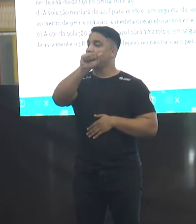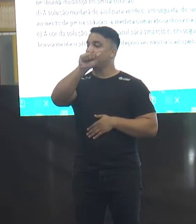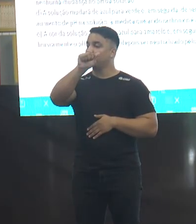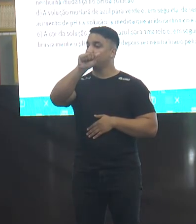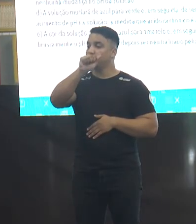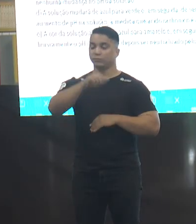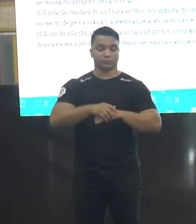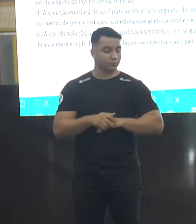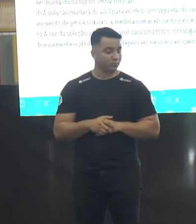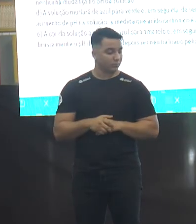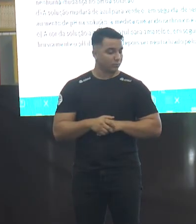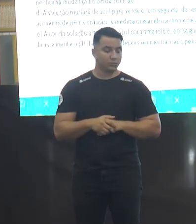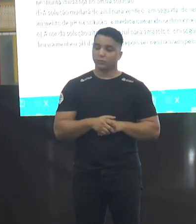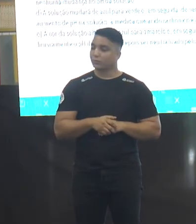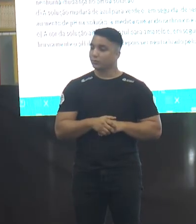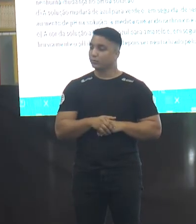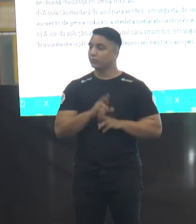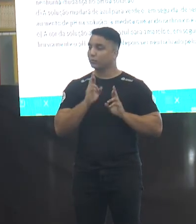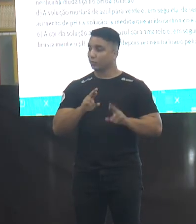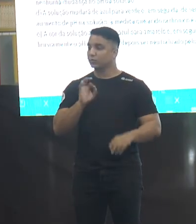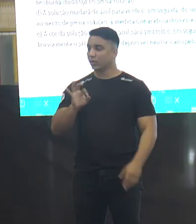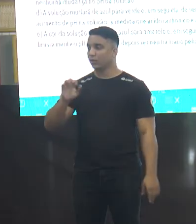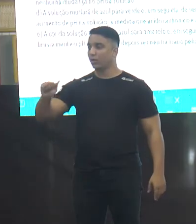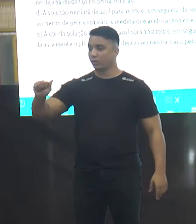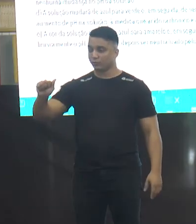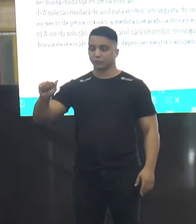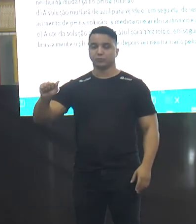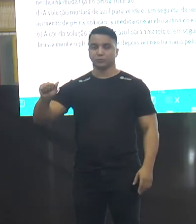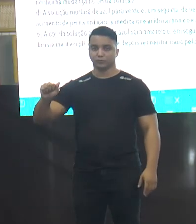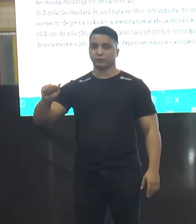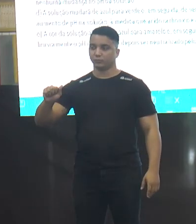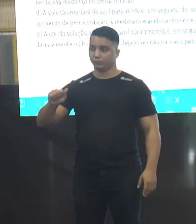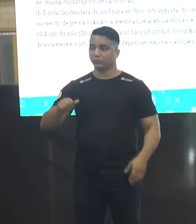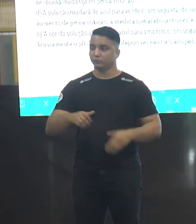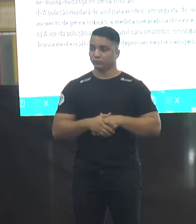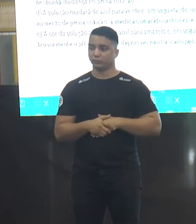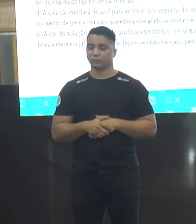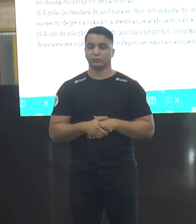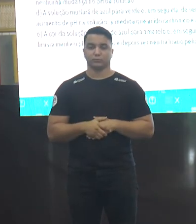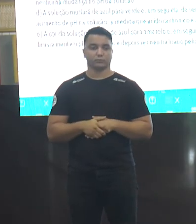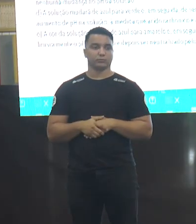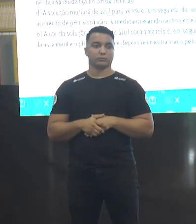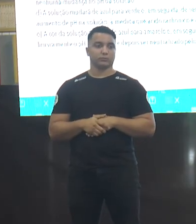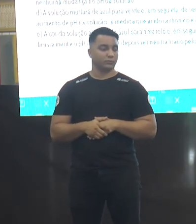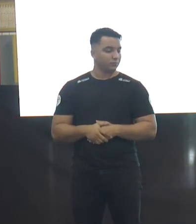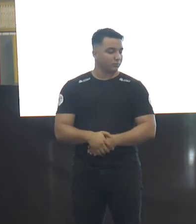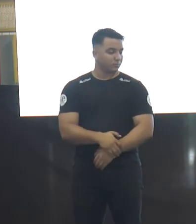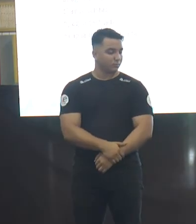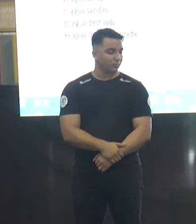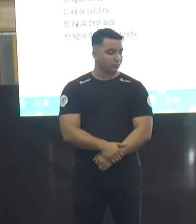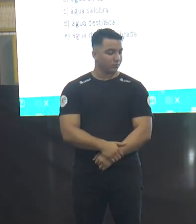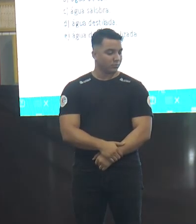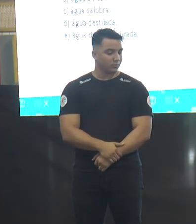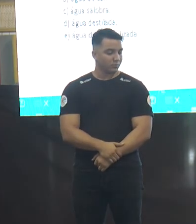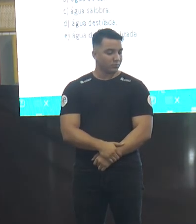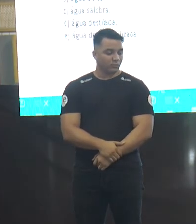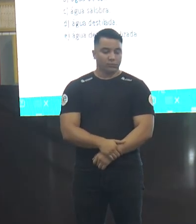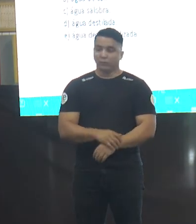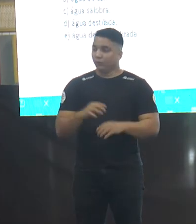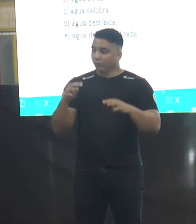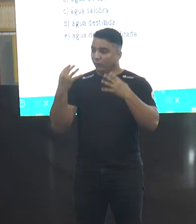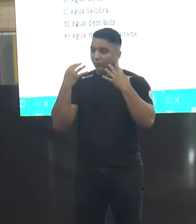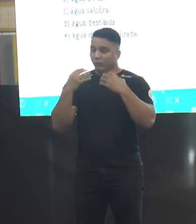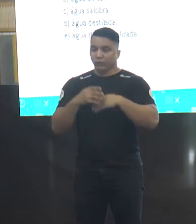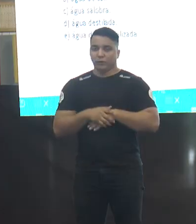é justamente a mudança dessas cores. Estou contando com vocês aí para a gente ir para 4. Todo mundo nessa atenção